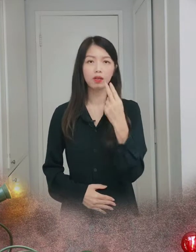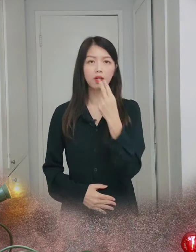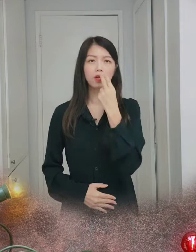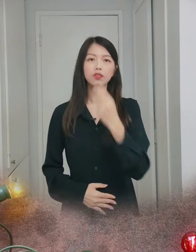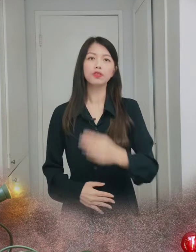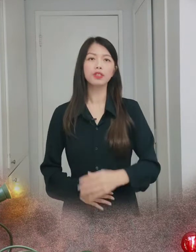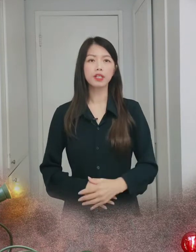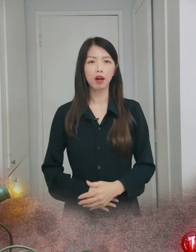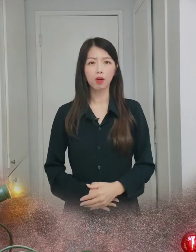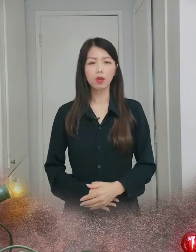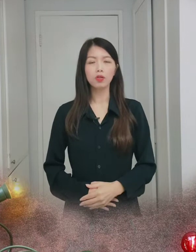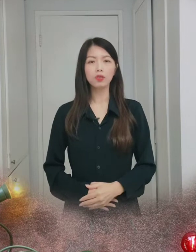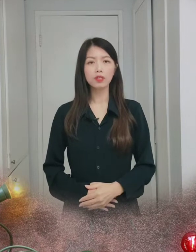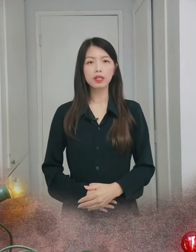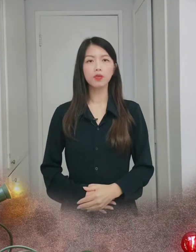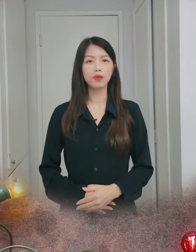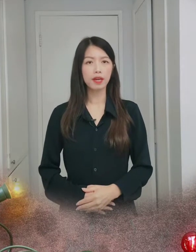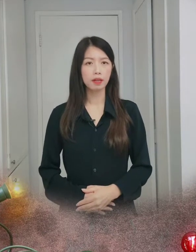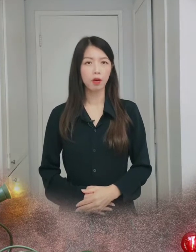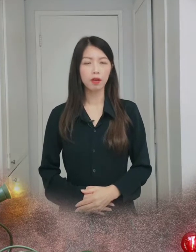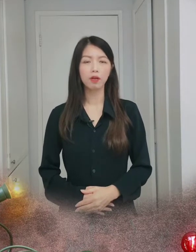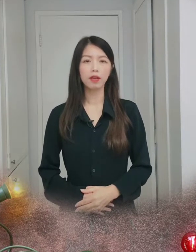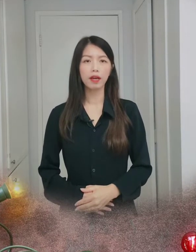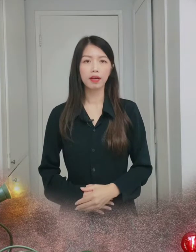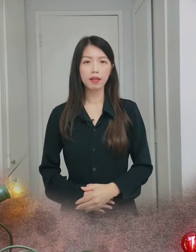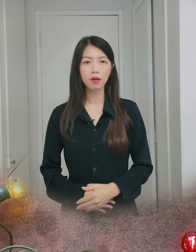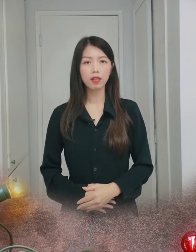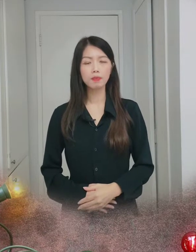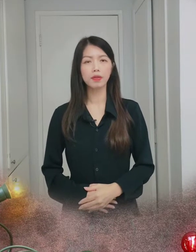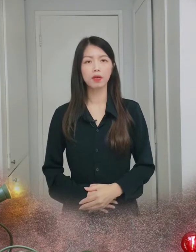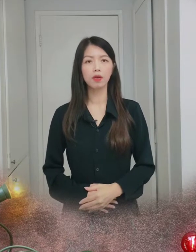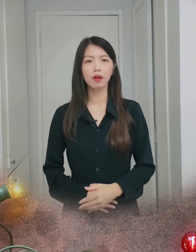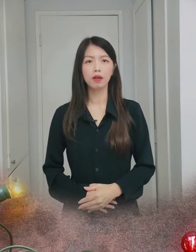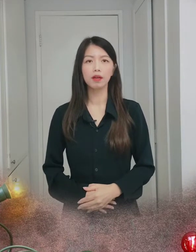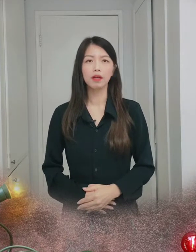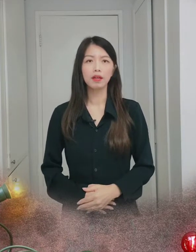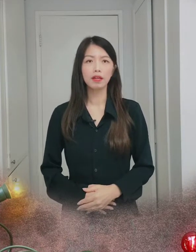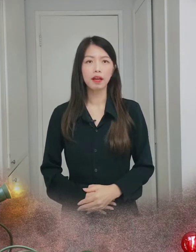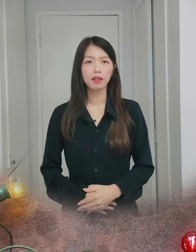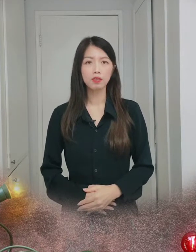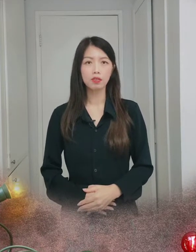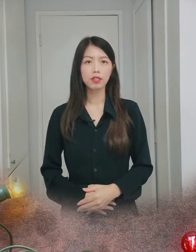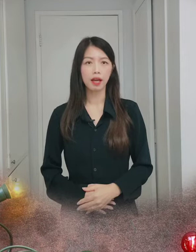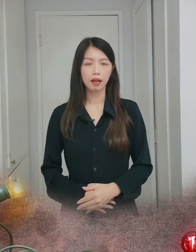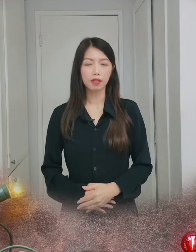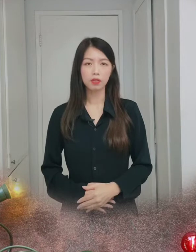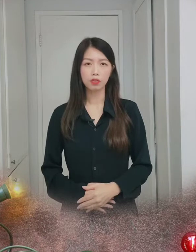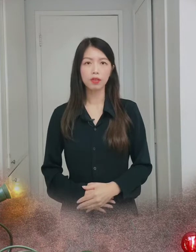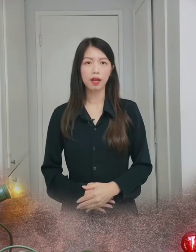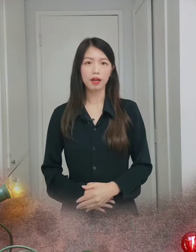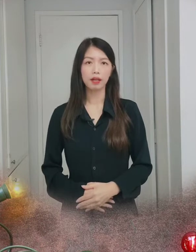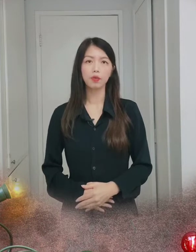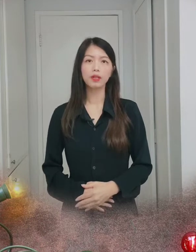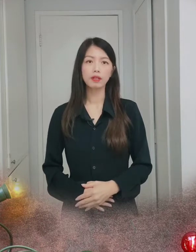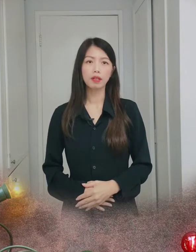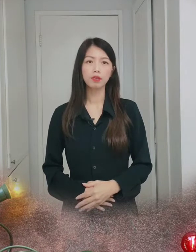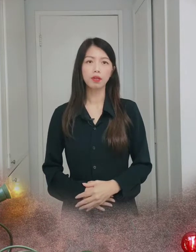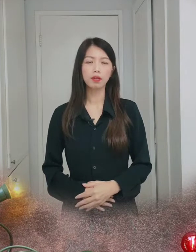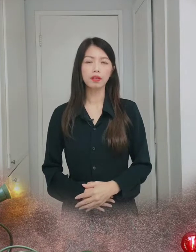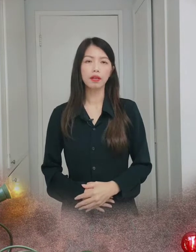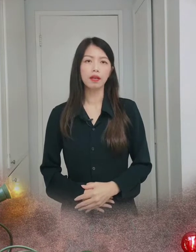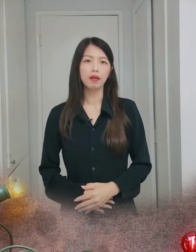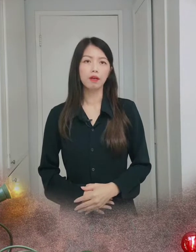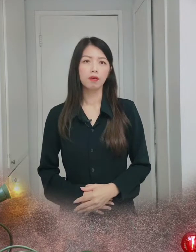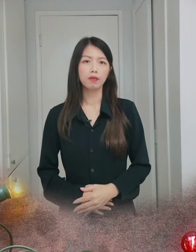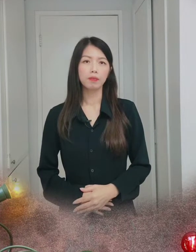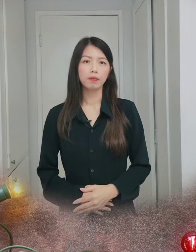했죠? 주시려, 주시기 위해서, 이렇게 해석을 하시면 되고요. 일단 주시다, 주다 라고 한 뜻의